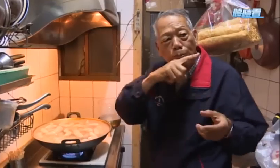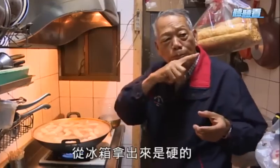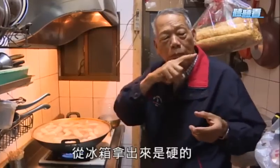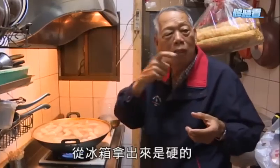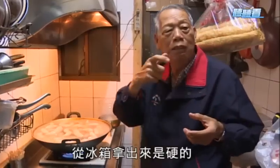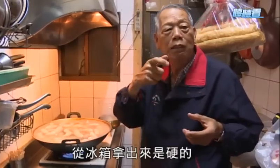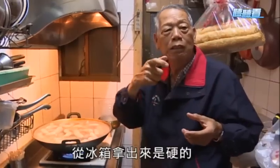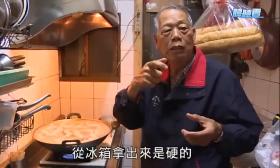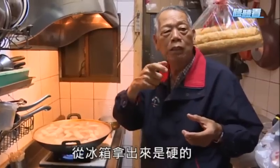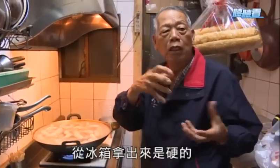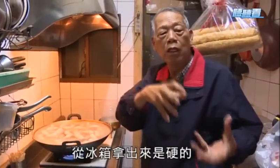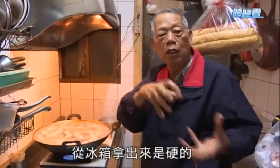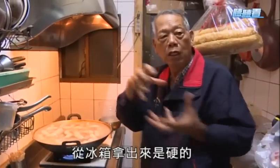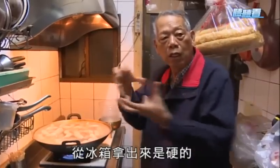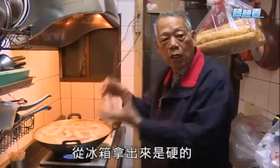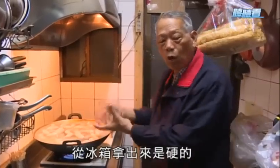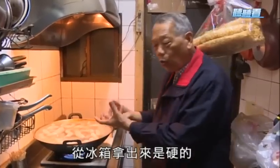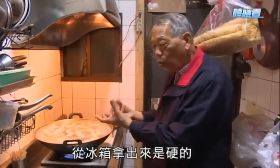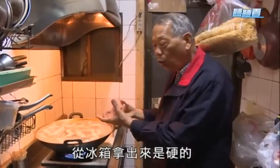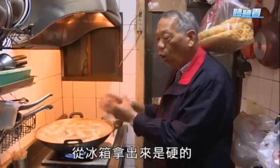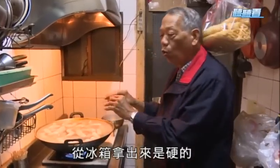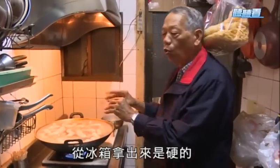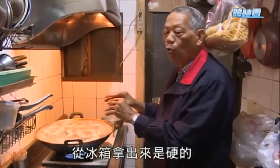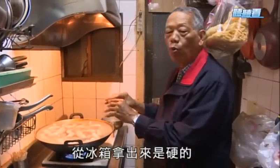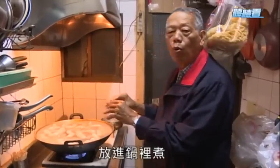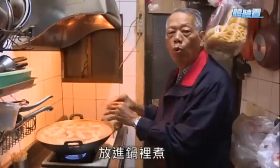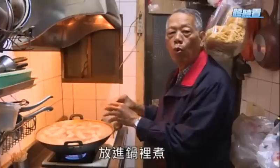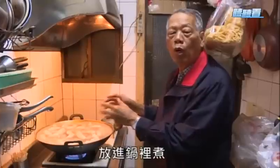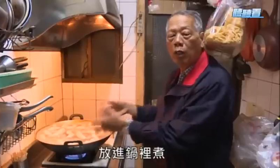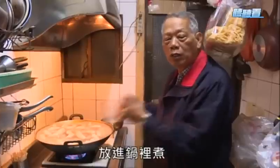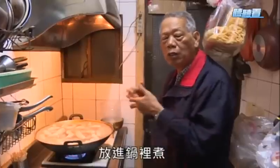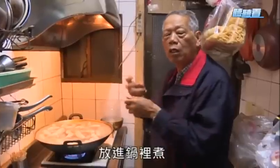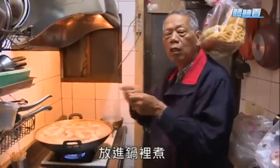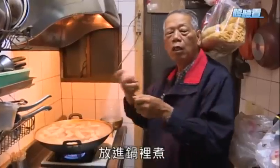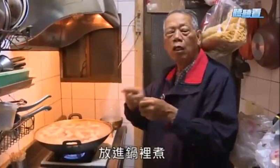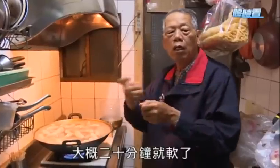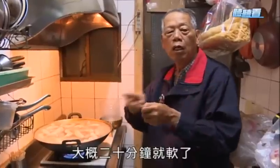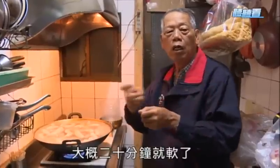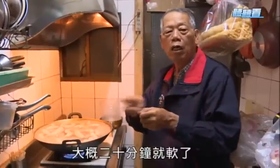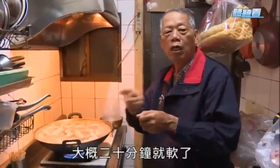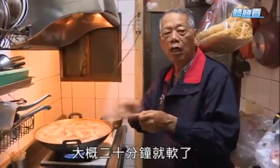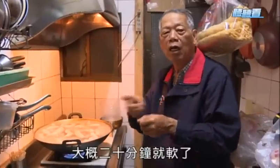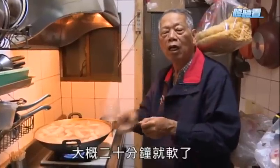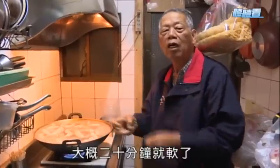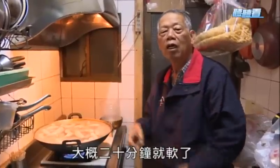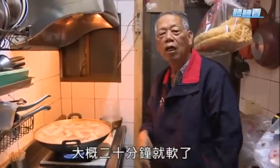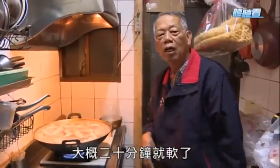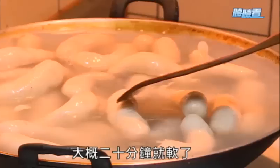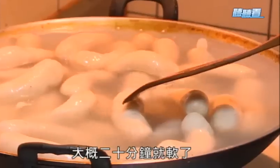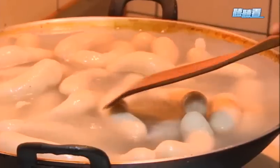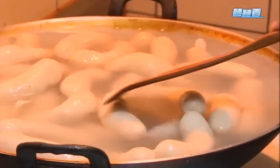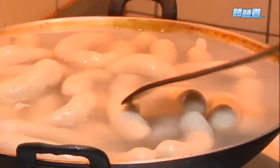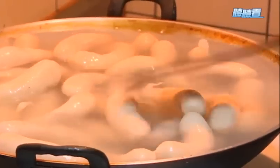从冰箱拿出来啊，是硬的，放进锅里煮，大概20分钟就软